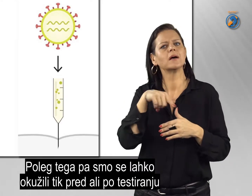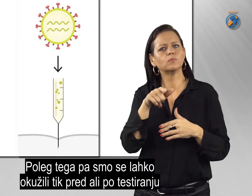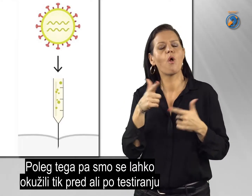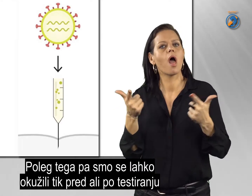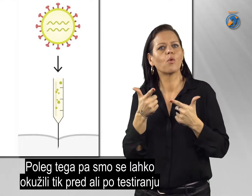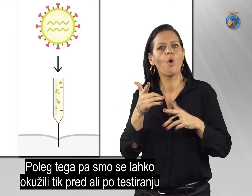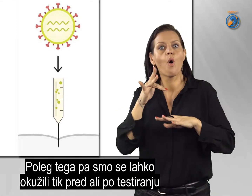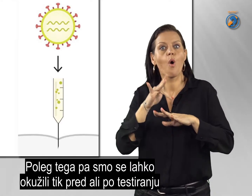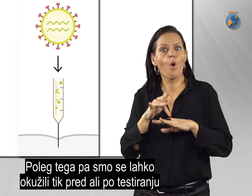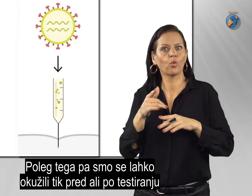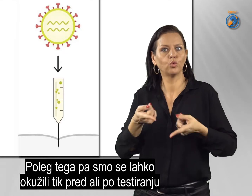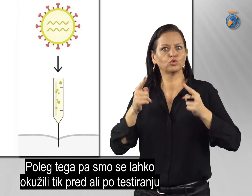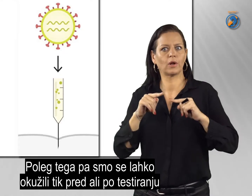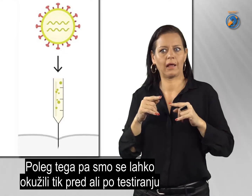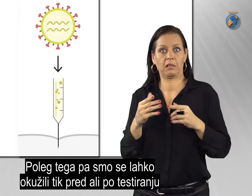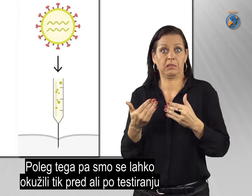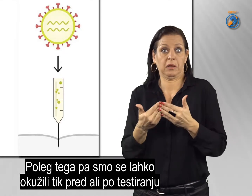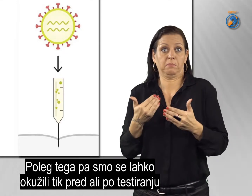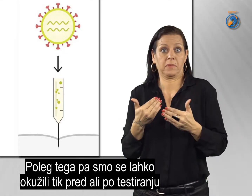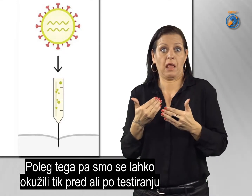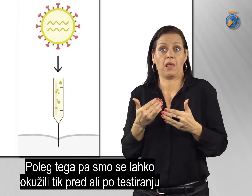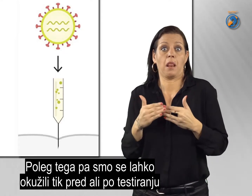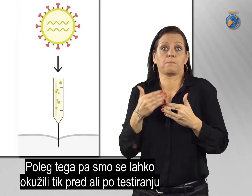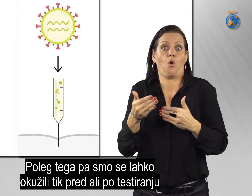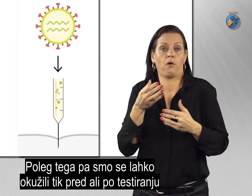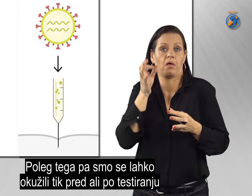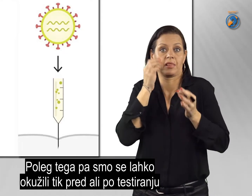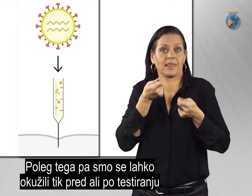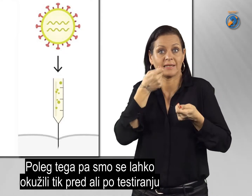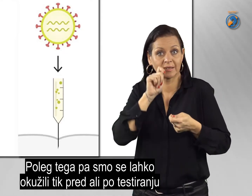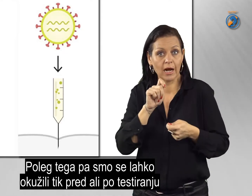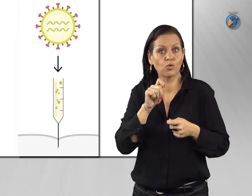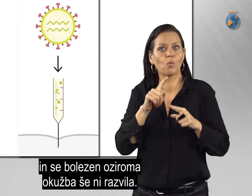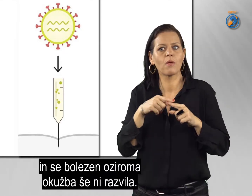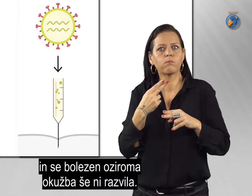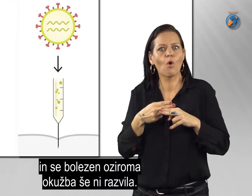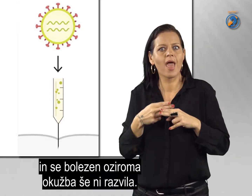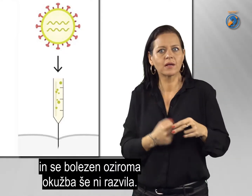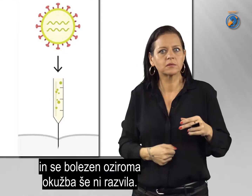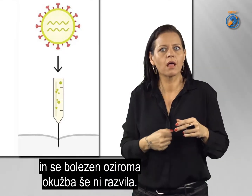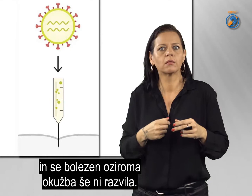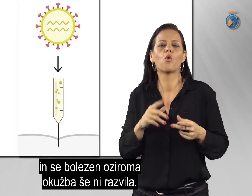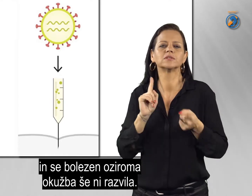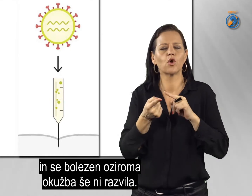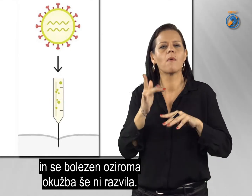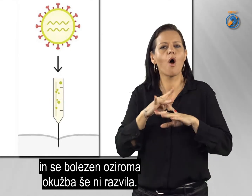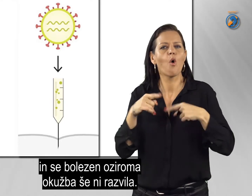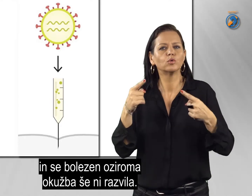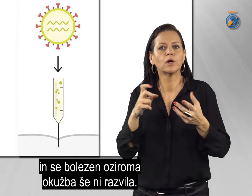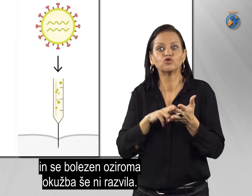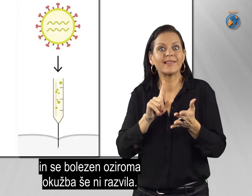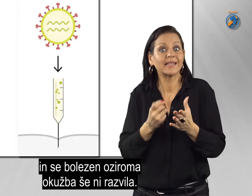Poleg tega pa smo se lahko okužili tik pred ali po testiranju in se bolezen oziroma okužba še ni razvila.